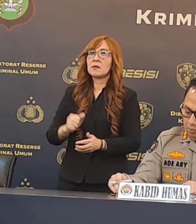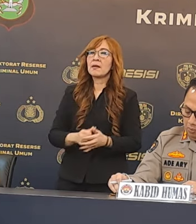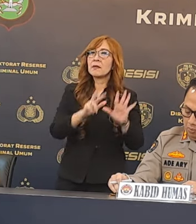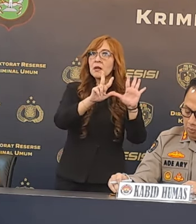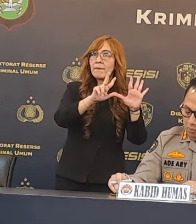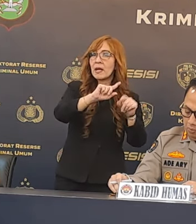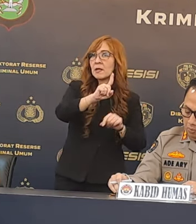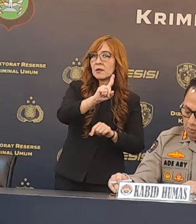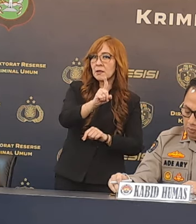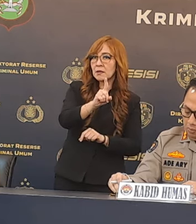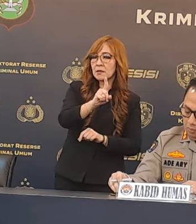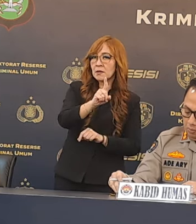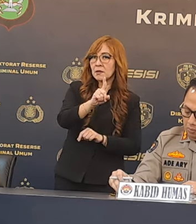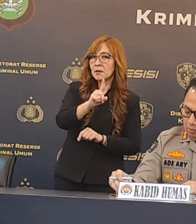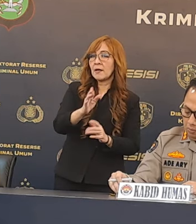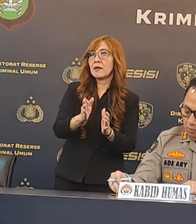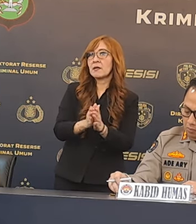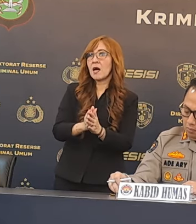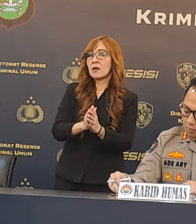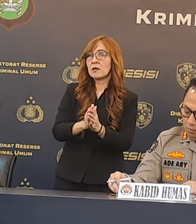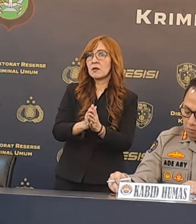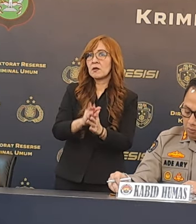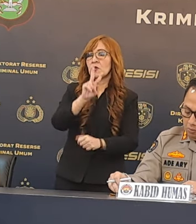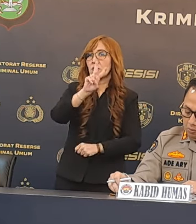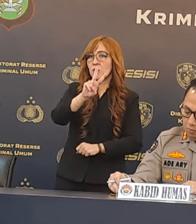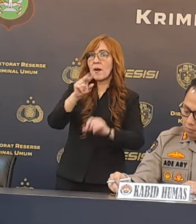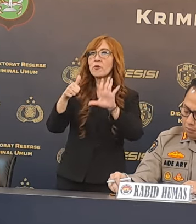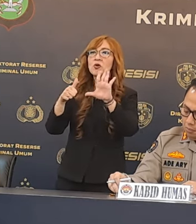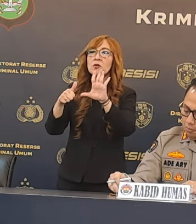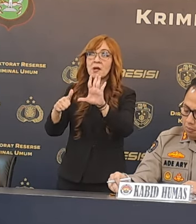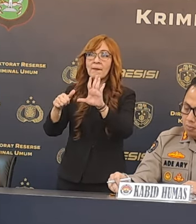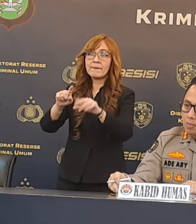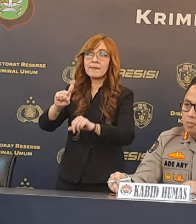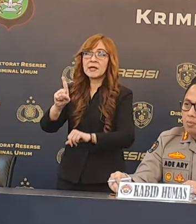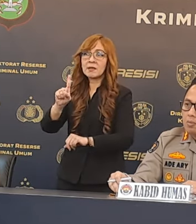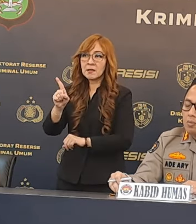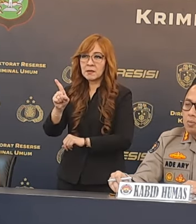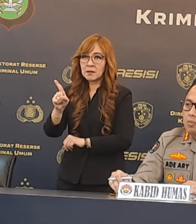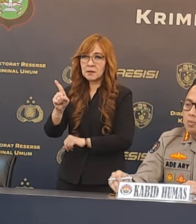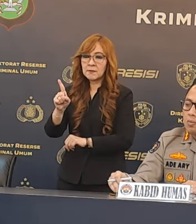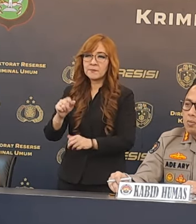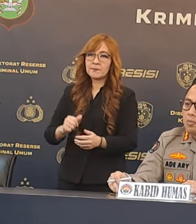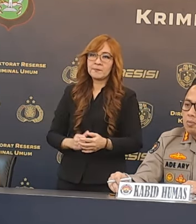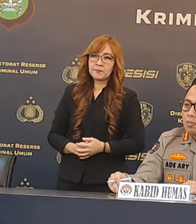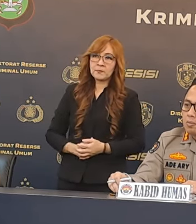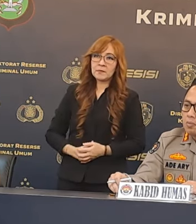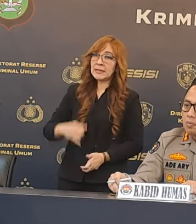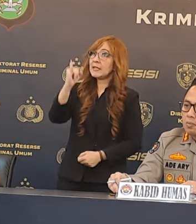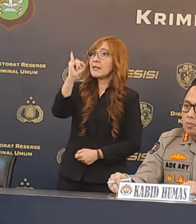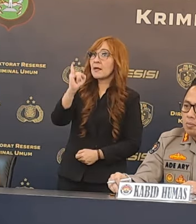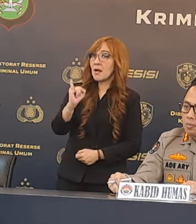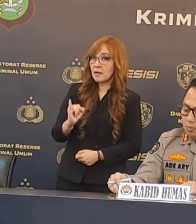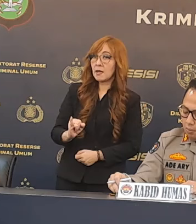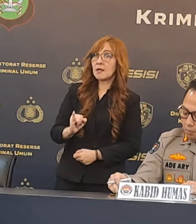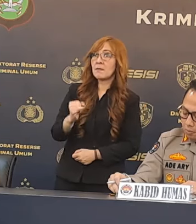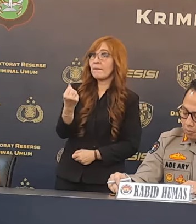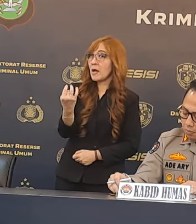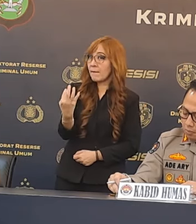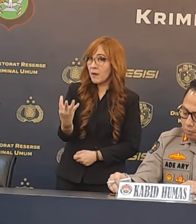8 detik, dan 26 detik. Sedangkan yang terakhir